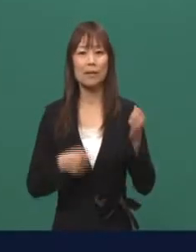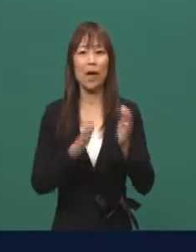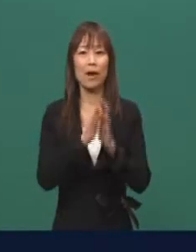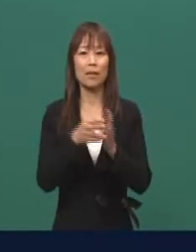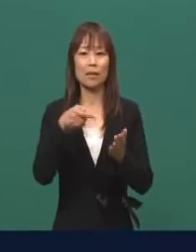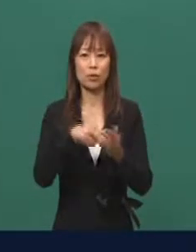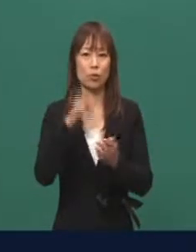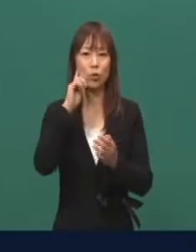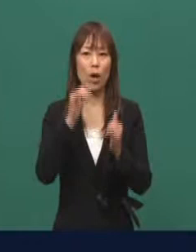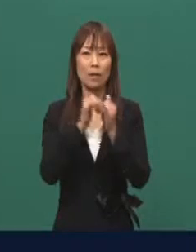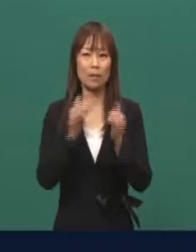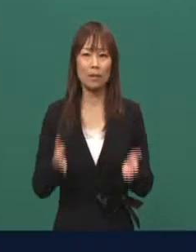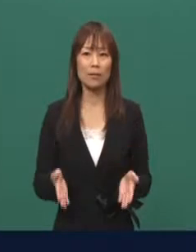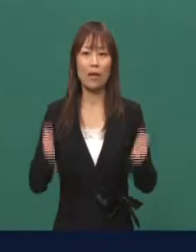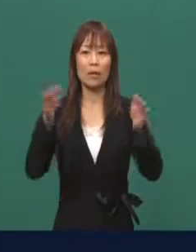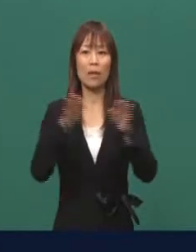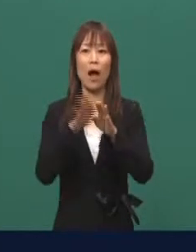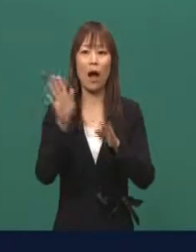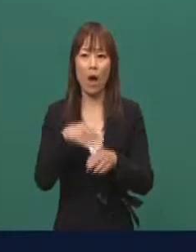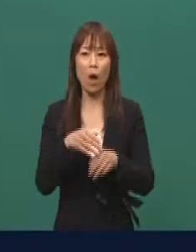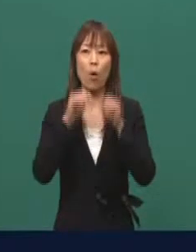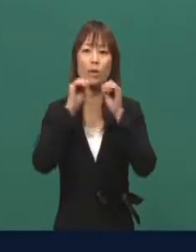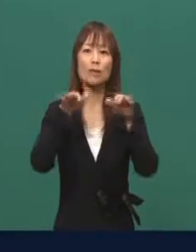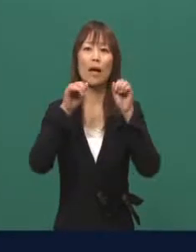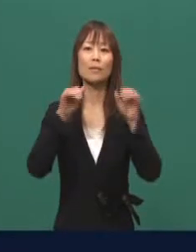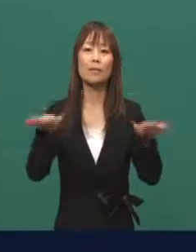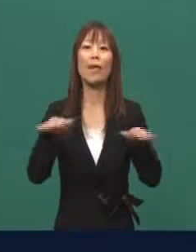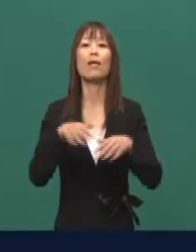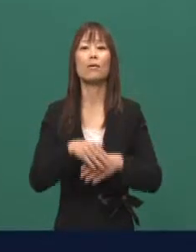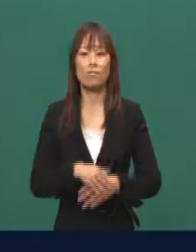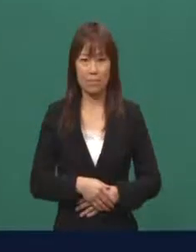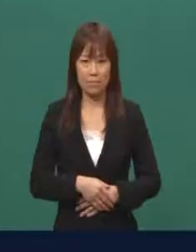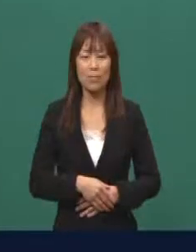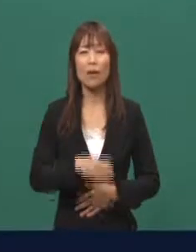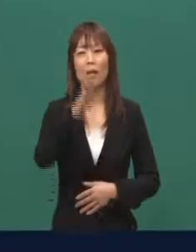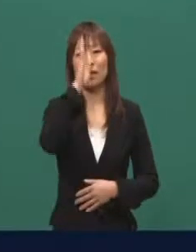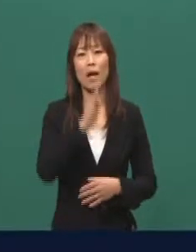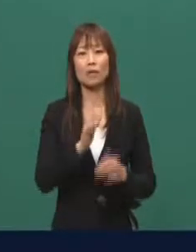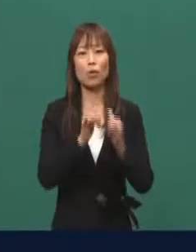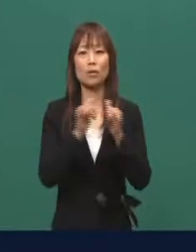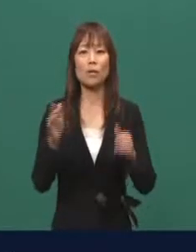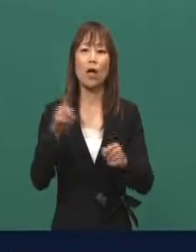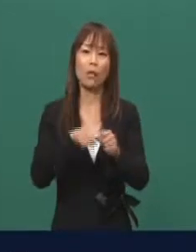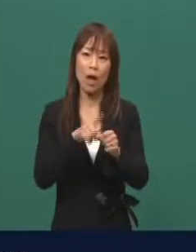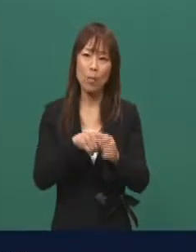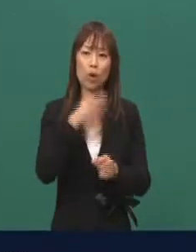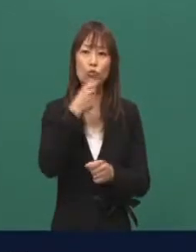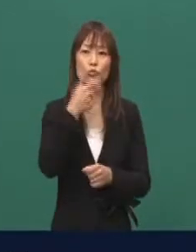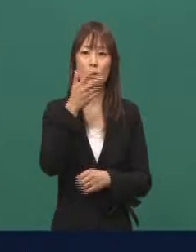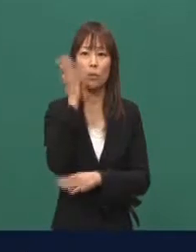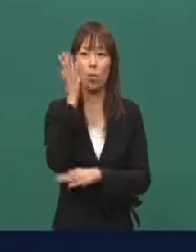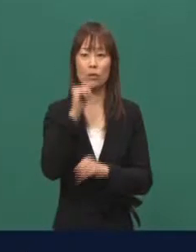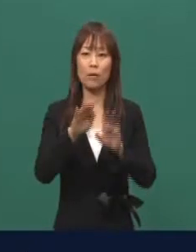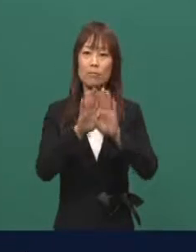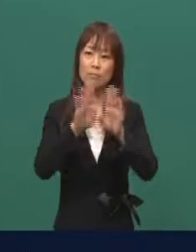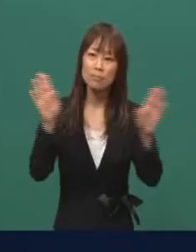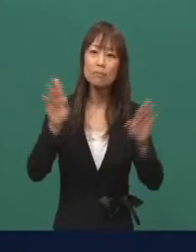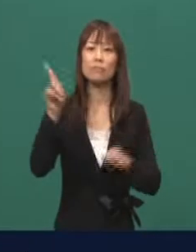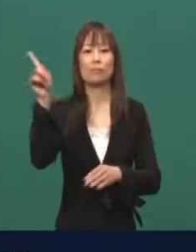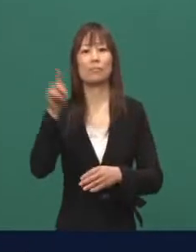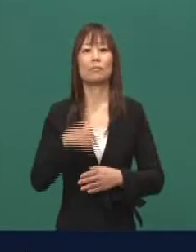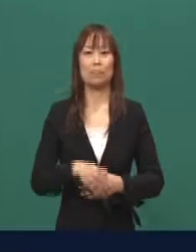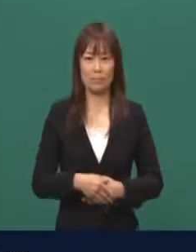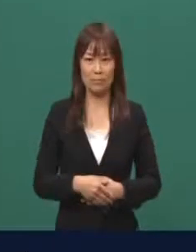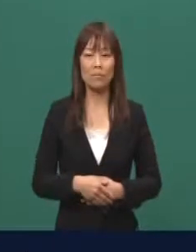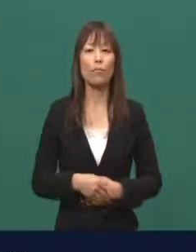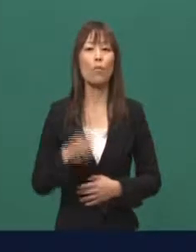続いて滋賀県立聴覚障害者センターからのお知らせです。難聴者のための福祉講座が開催され